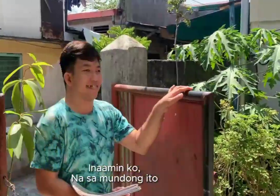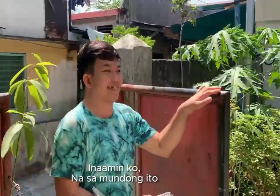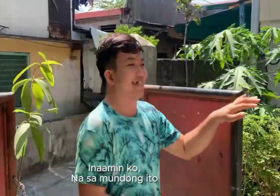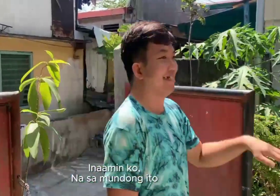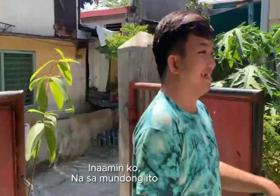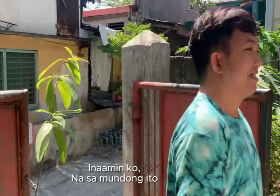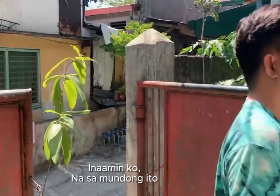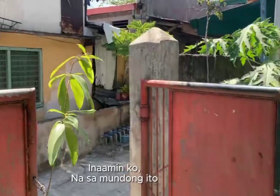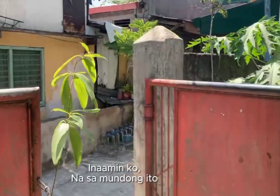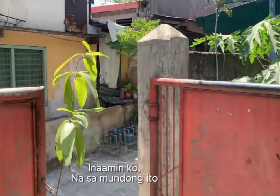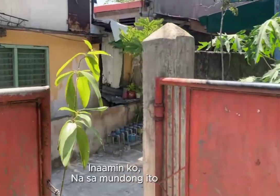ito